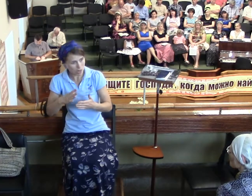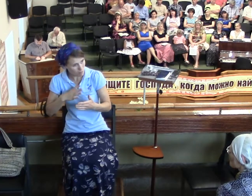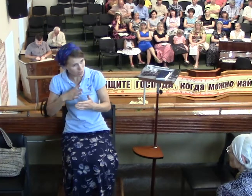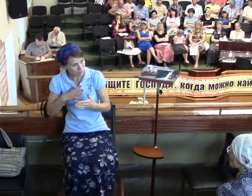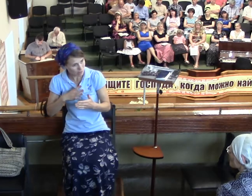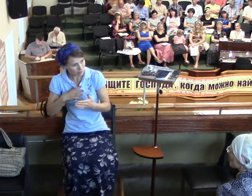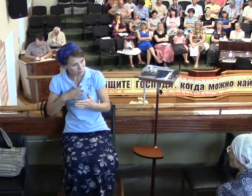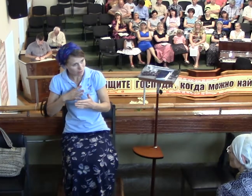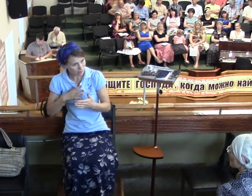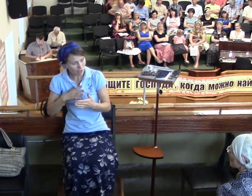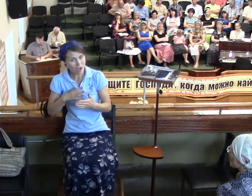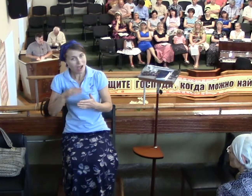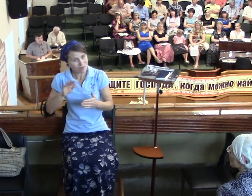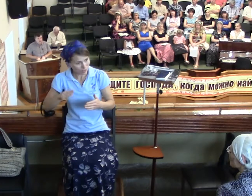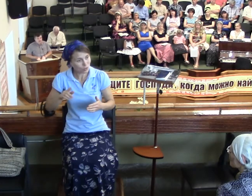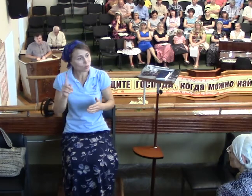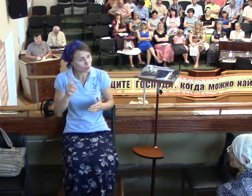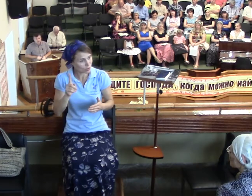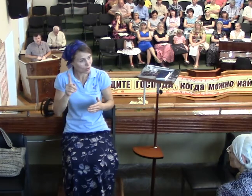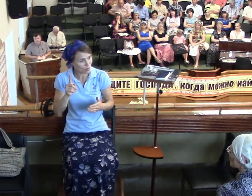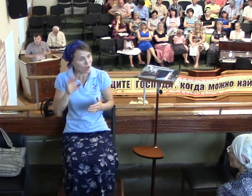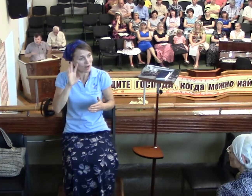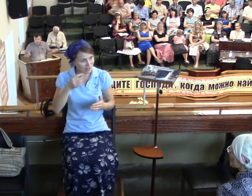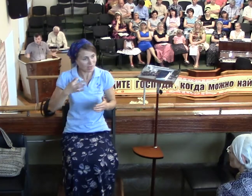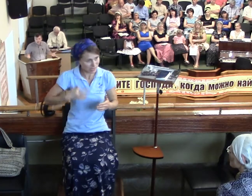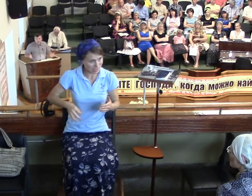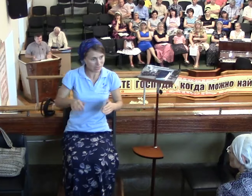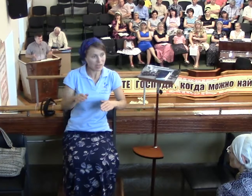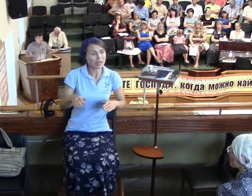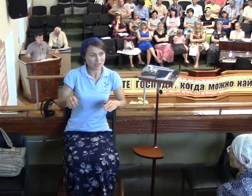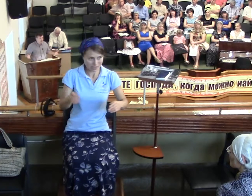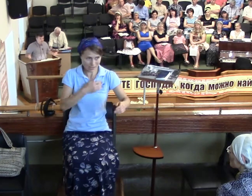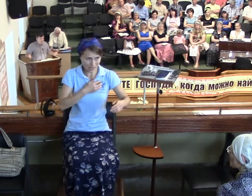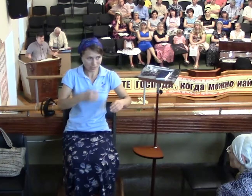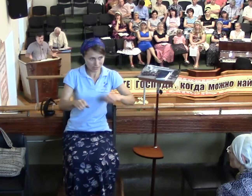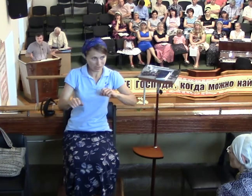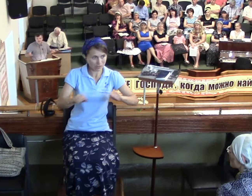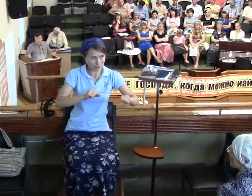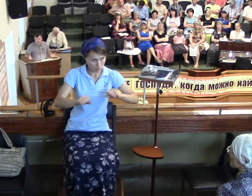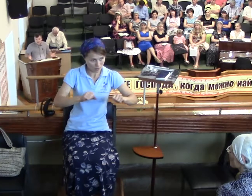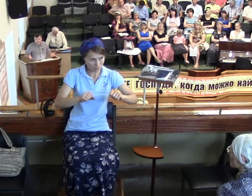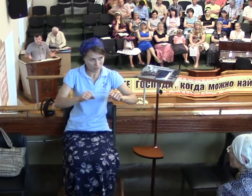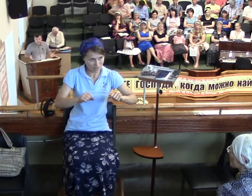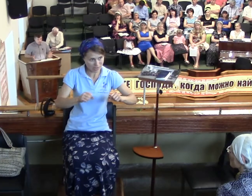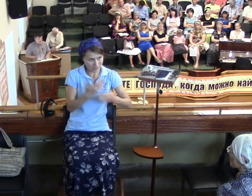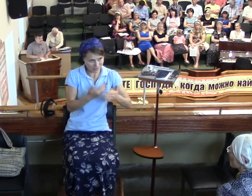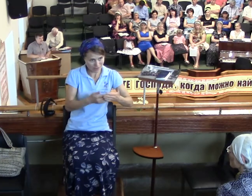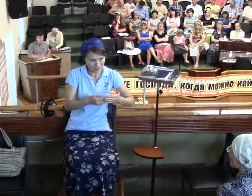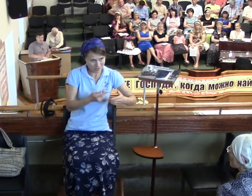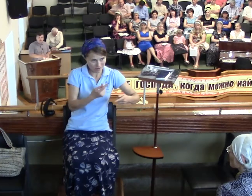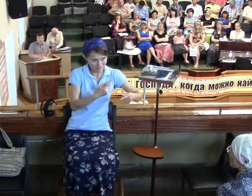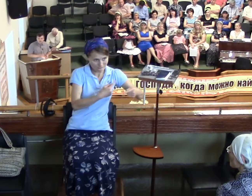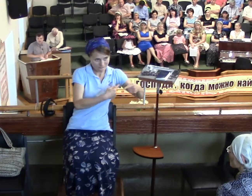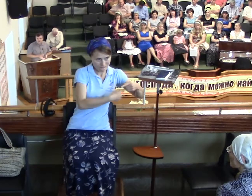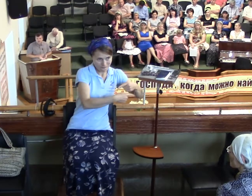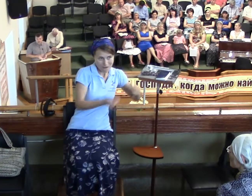советниках никогда не ищите покоя. Вы знаете, Давид мог бы искать еще покой в своей праведности, в своей святости. Он действительно